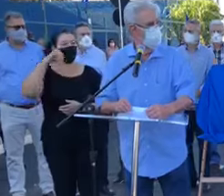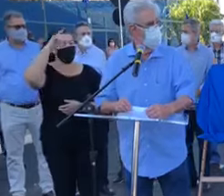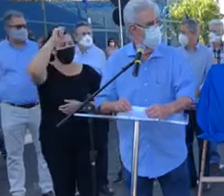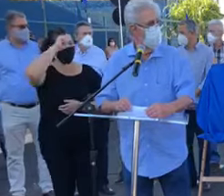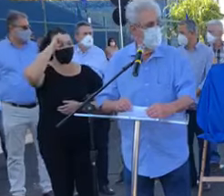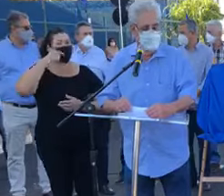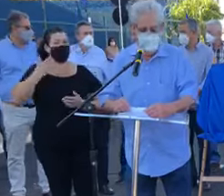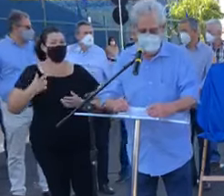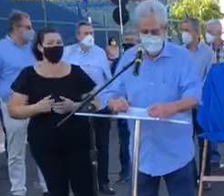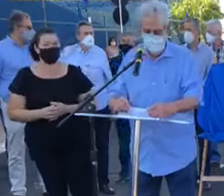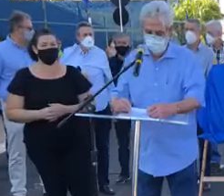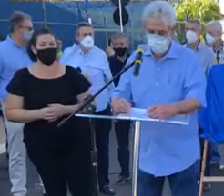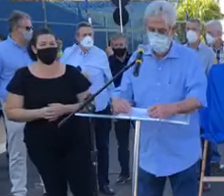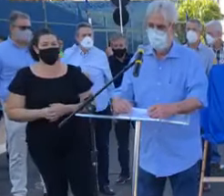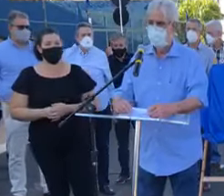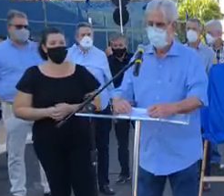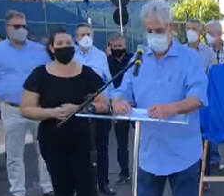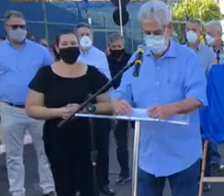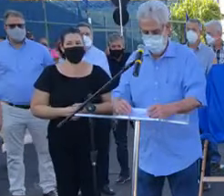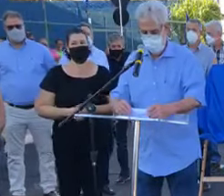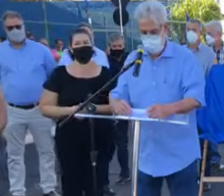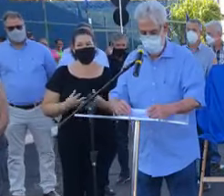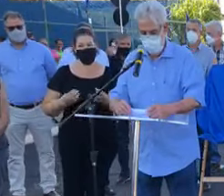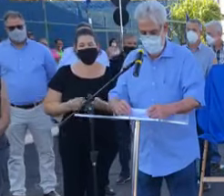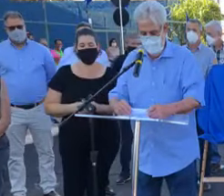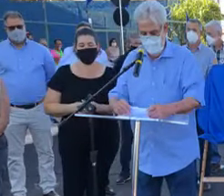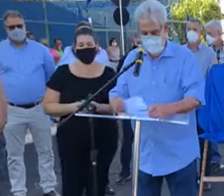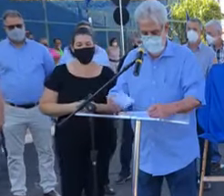Violati? Agora mesmo está chegando aí. Tá bom.